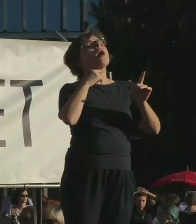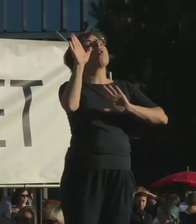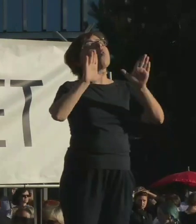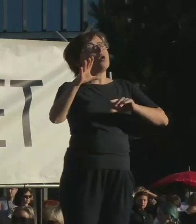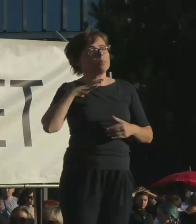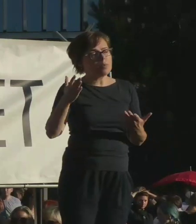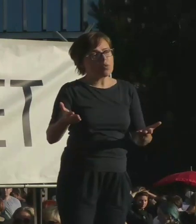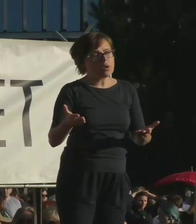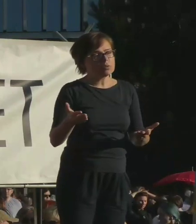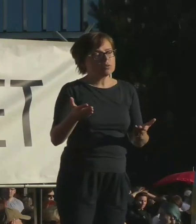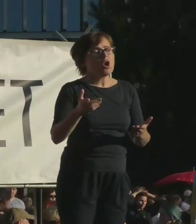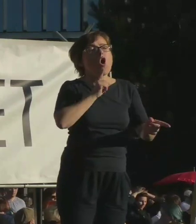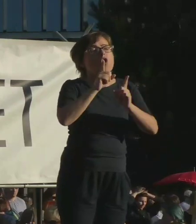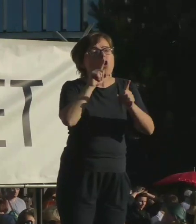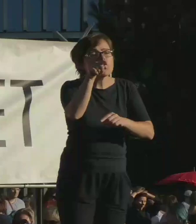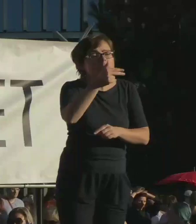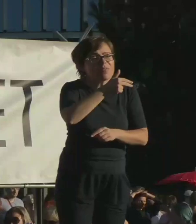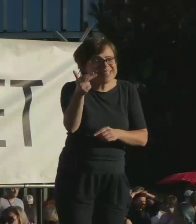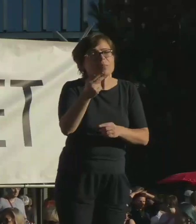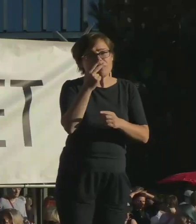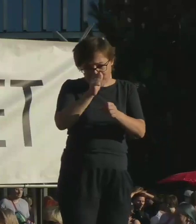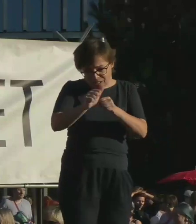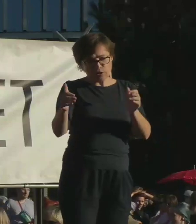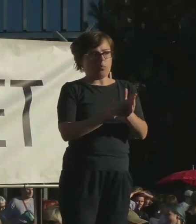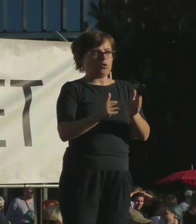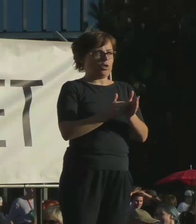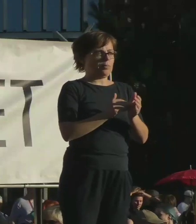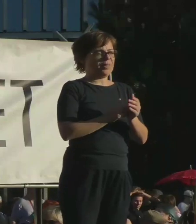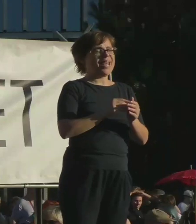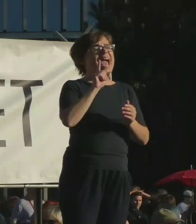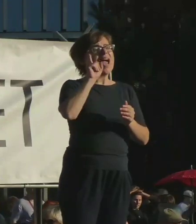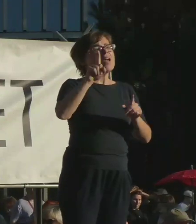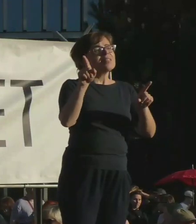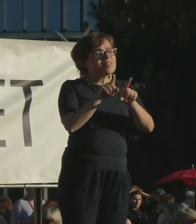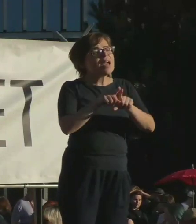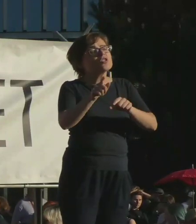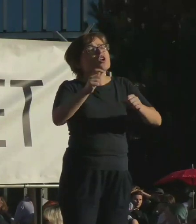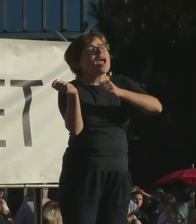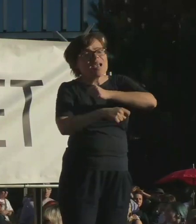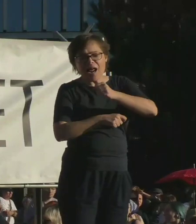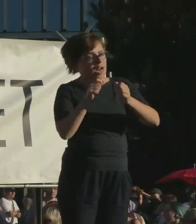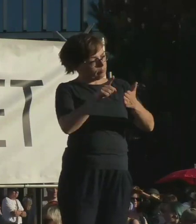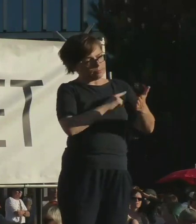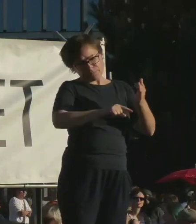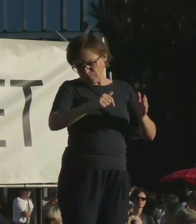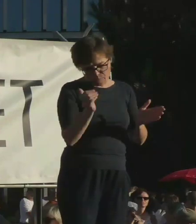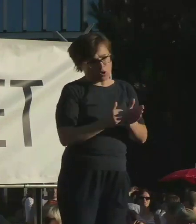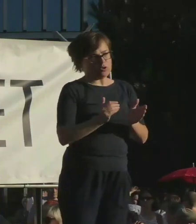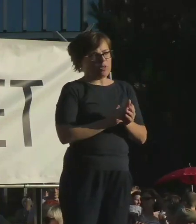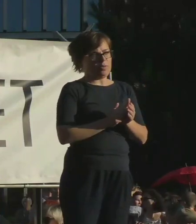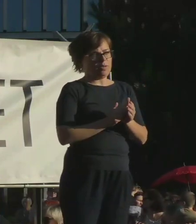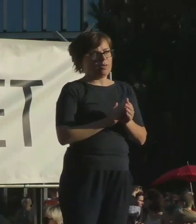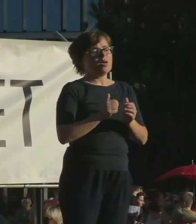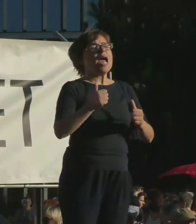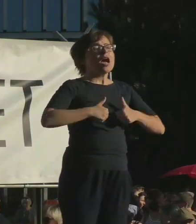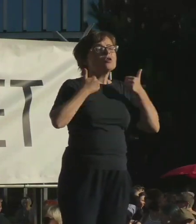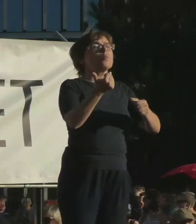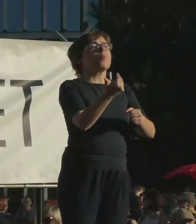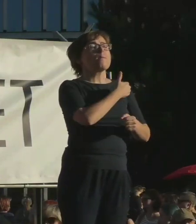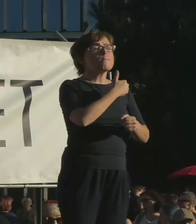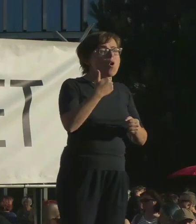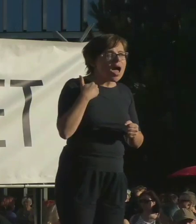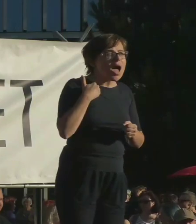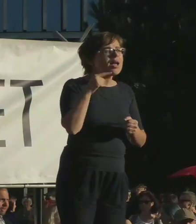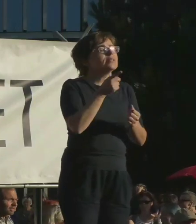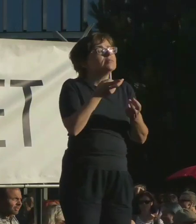głosy. Rozmowa na ten temat ewidentnie jest potrzebna, a dekryminalizacja konieczna. Konieczna, by Polki i Polacy nie